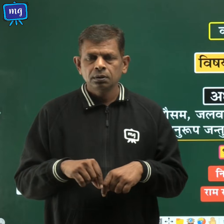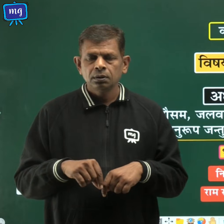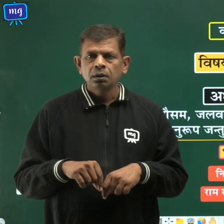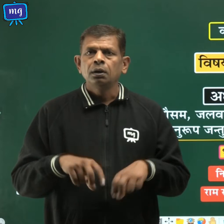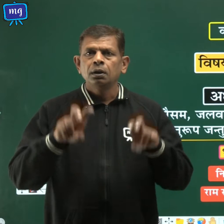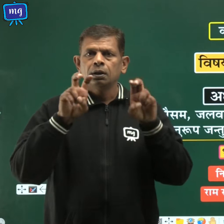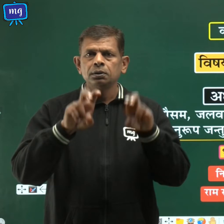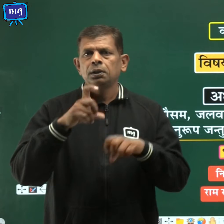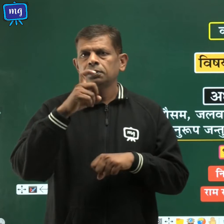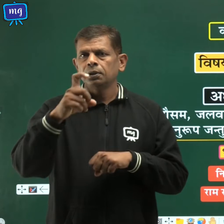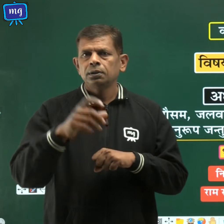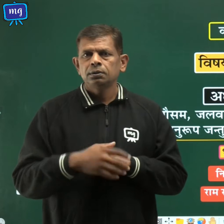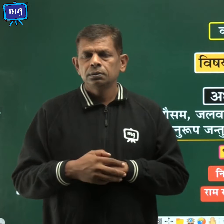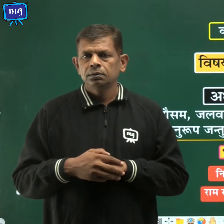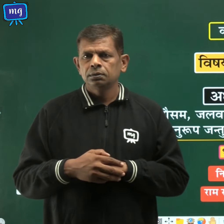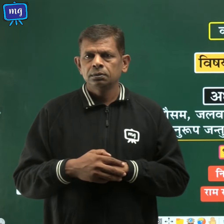अध्याय 7